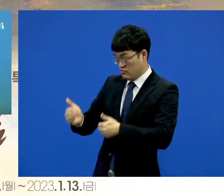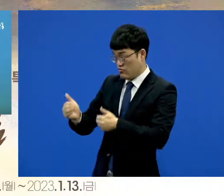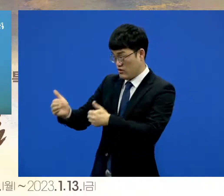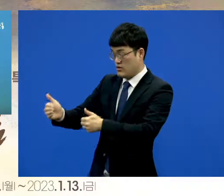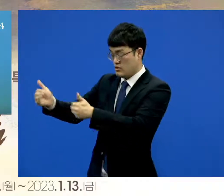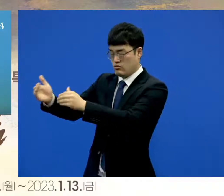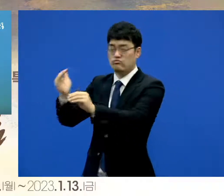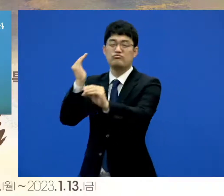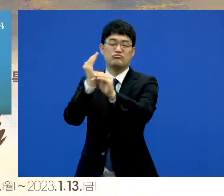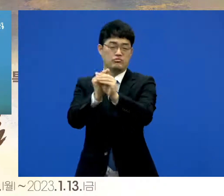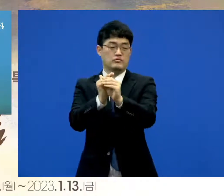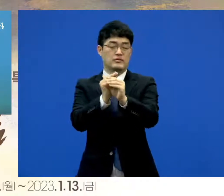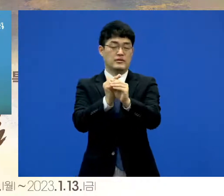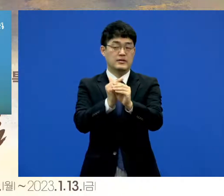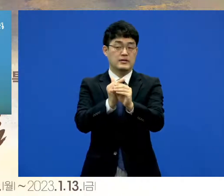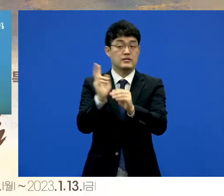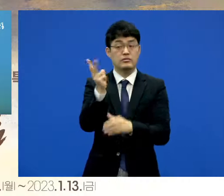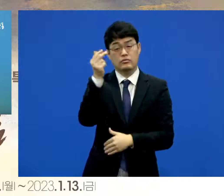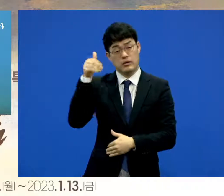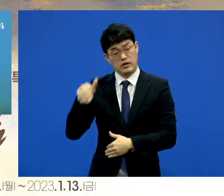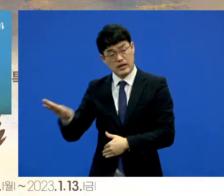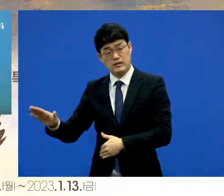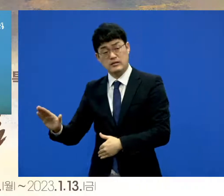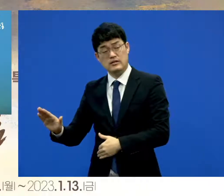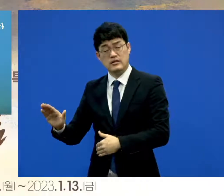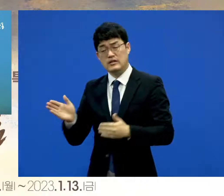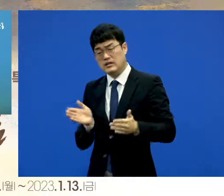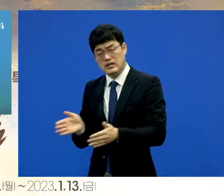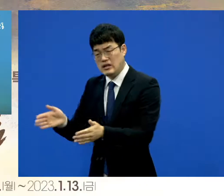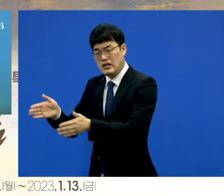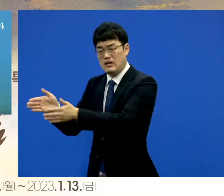그러나 돌아가는 여정은 만만하지 않다.